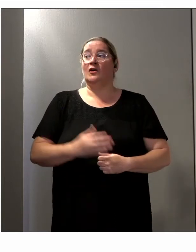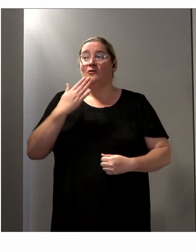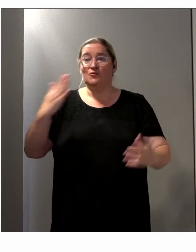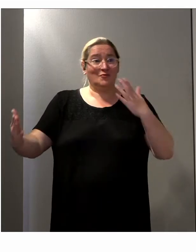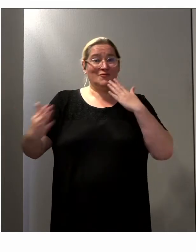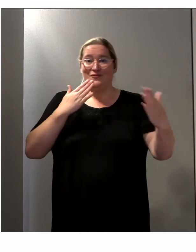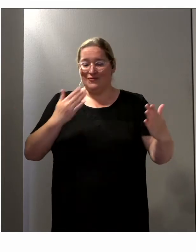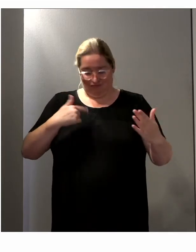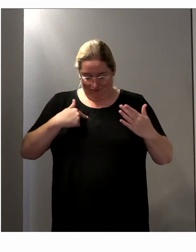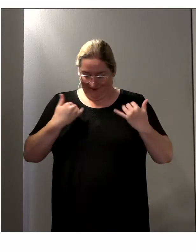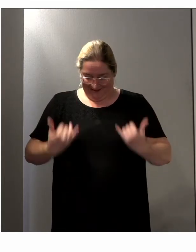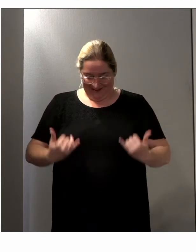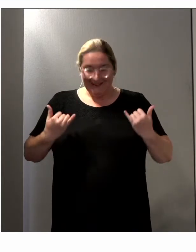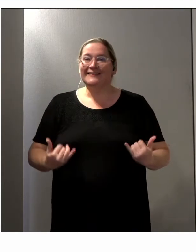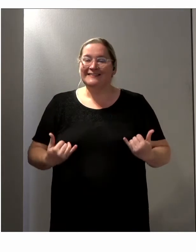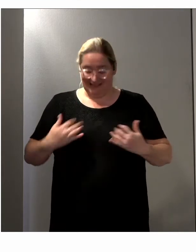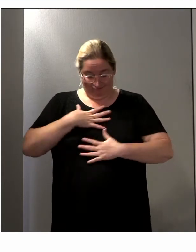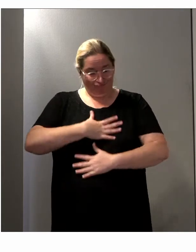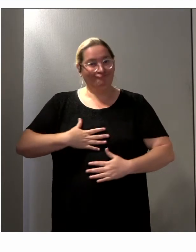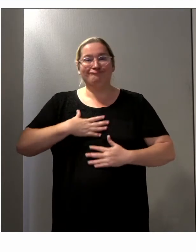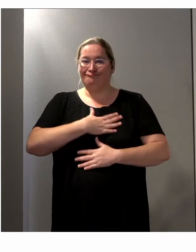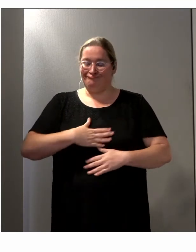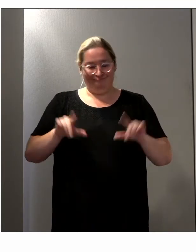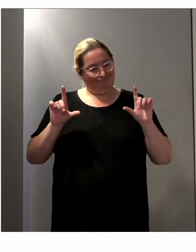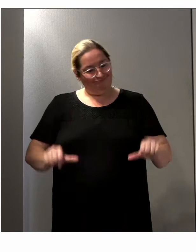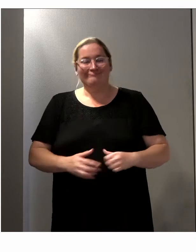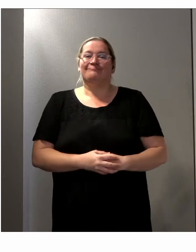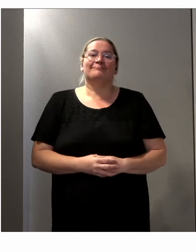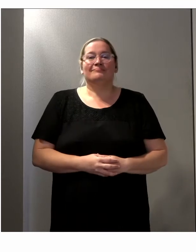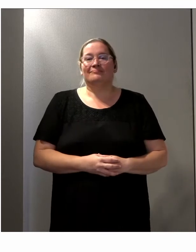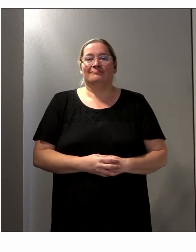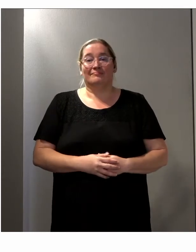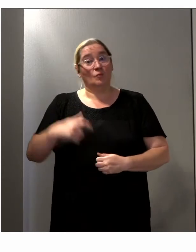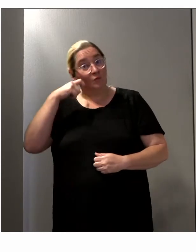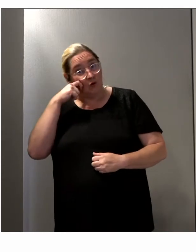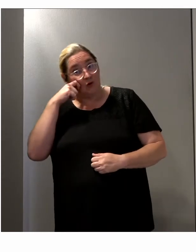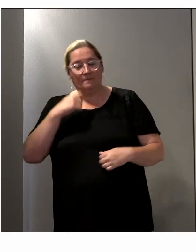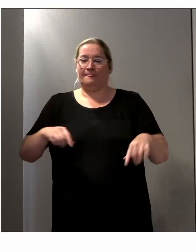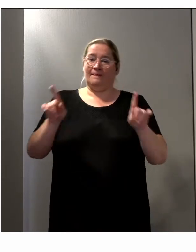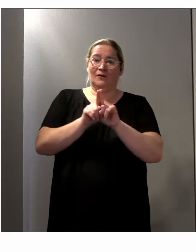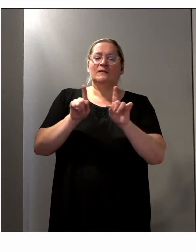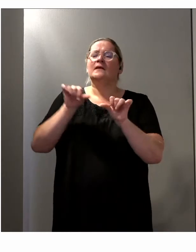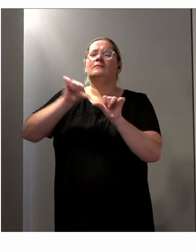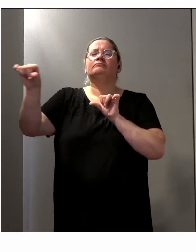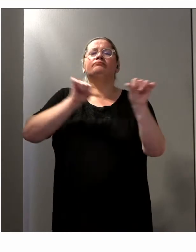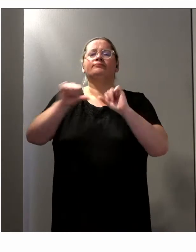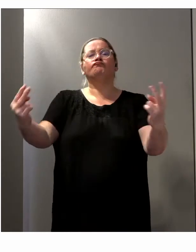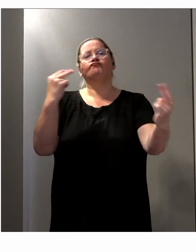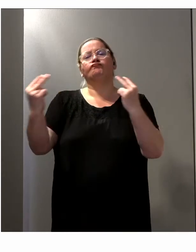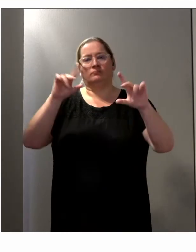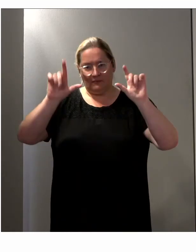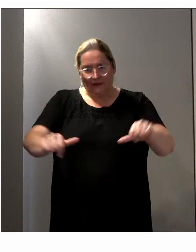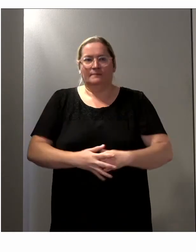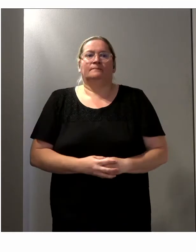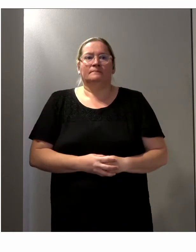toutes et à tous. Je suis très heureux d'être parmi vous, à la fois en présence, mais également à distance,